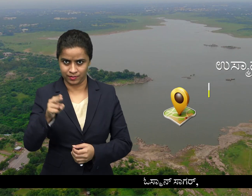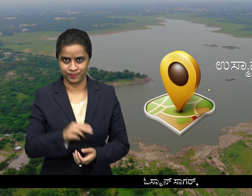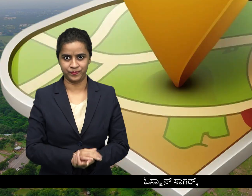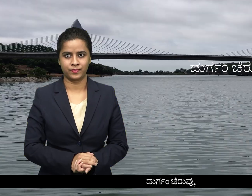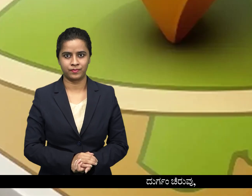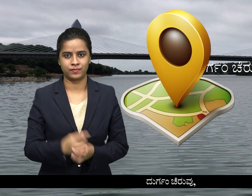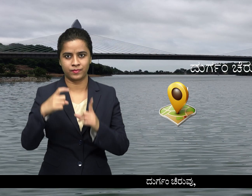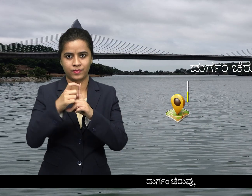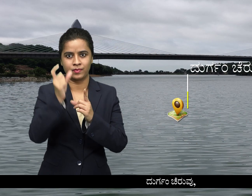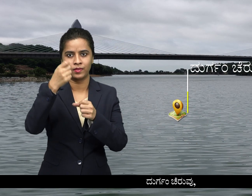ದುರ್ಗಮ್ ಚೆರುವು,